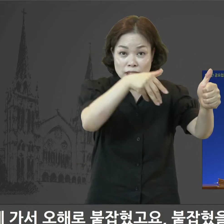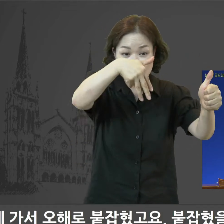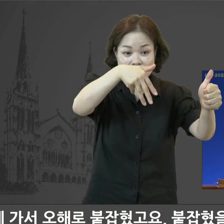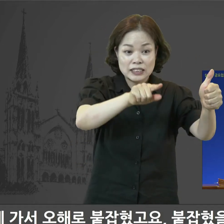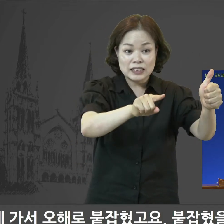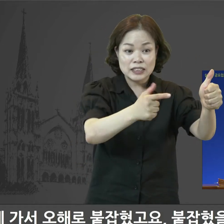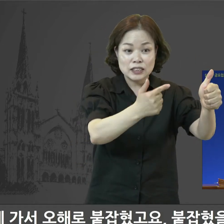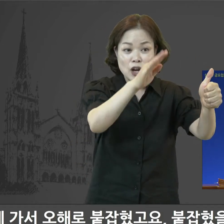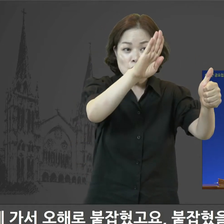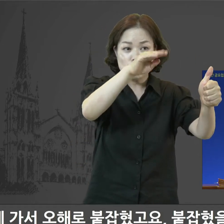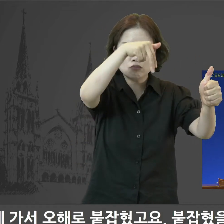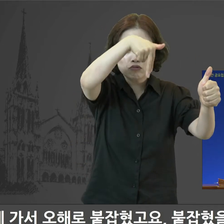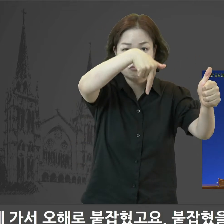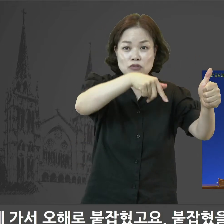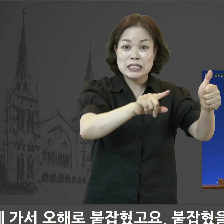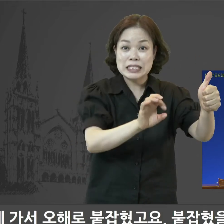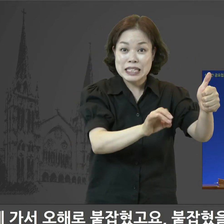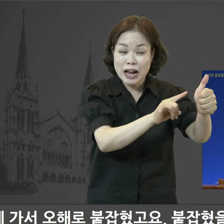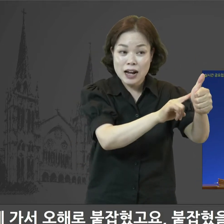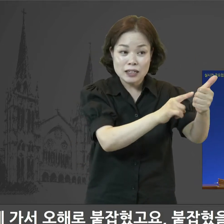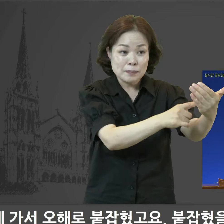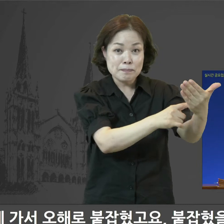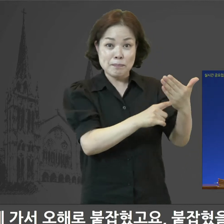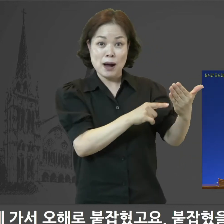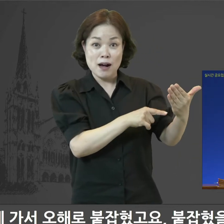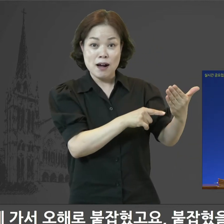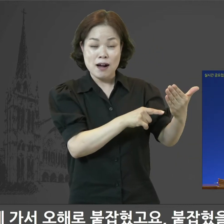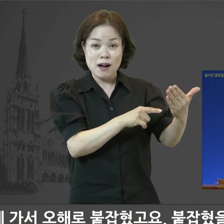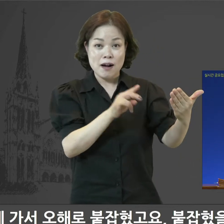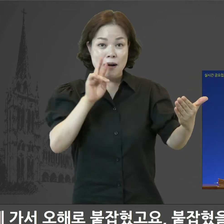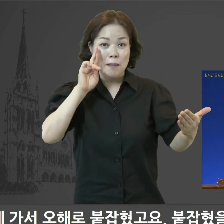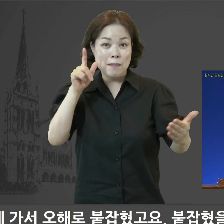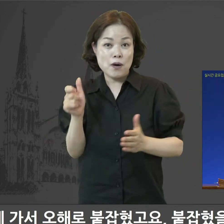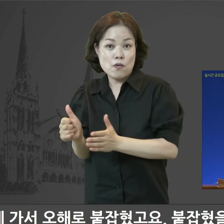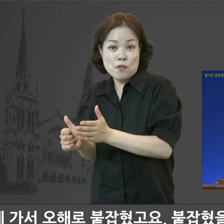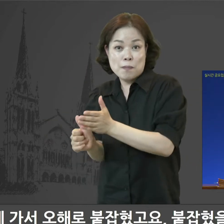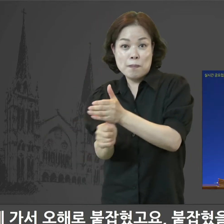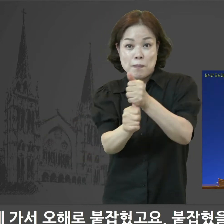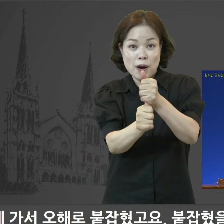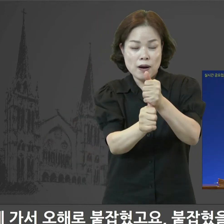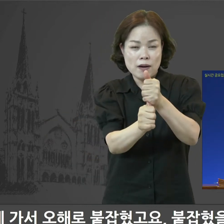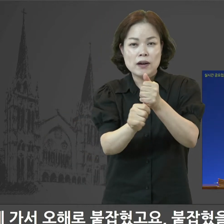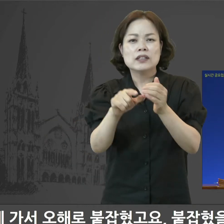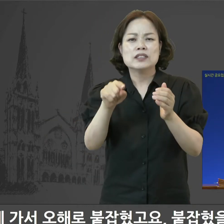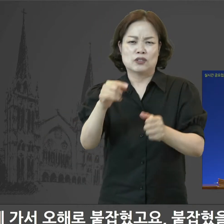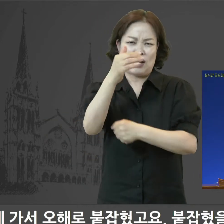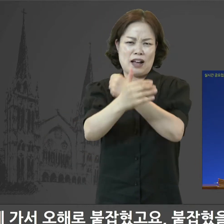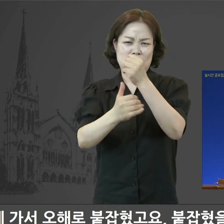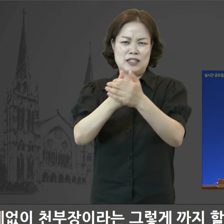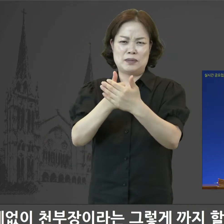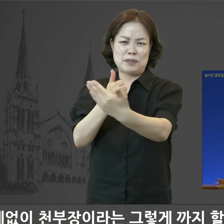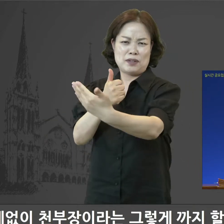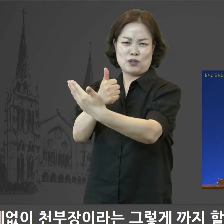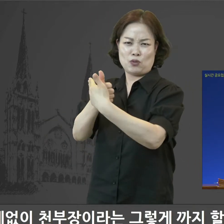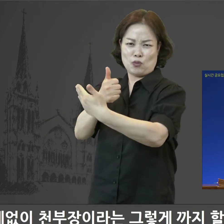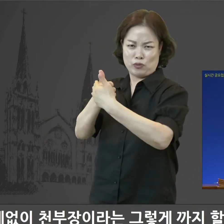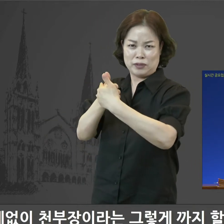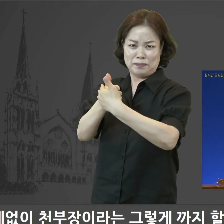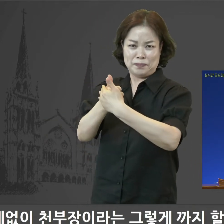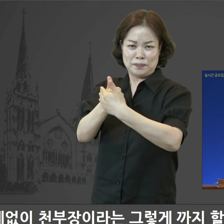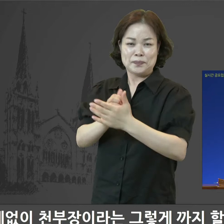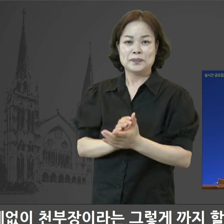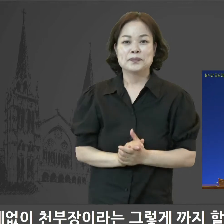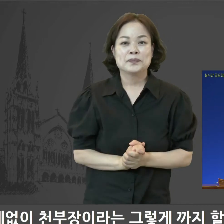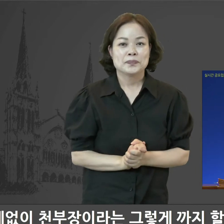할 필요가 없는데 천부장까지 나타나서 바울을 체포했습니다. 이게 하나님의 도우심이었다. 우리가 말씀